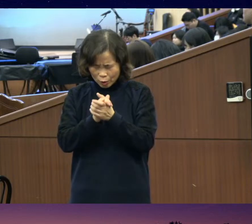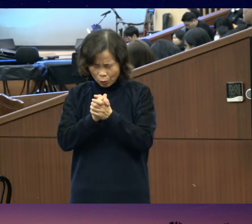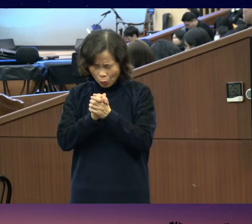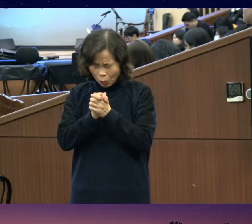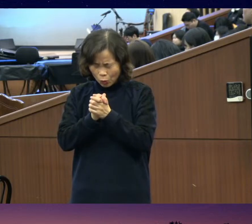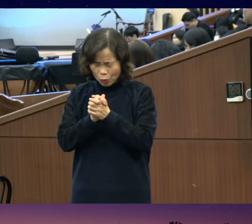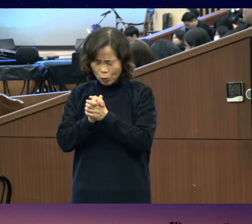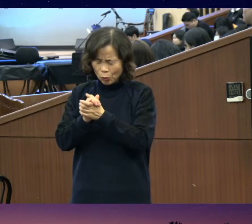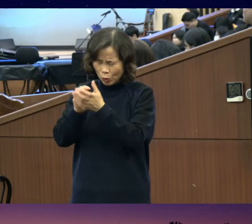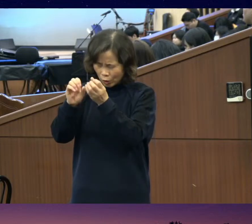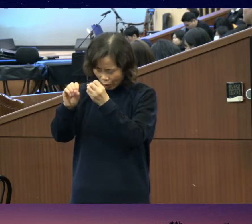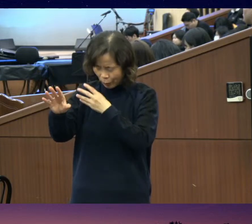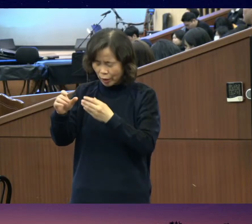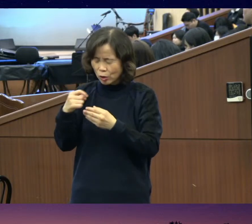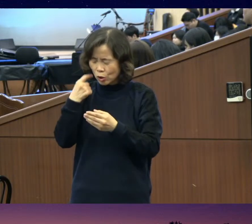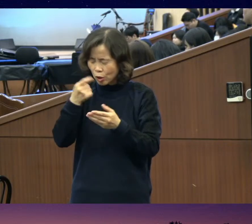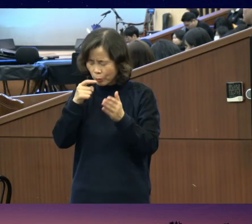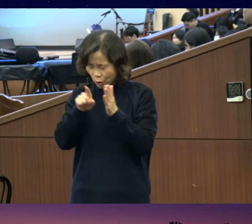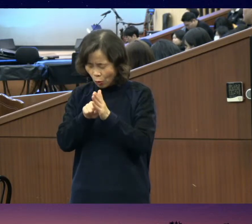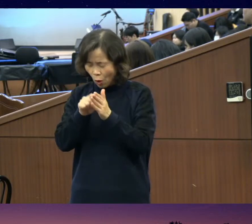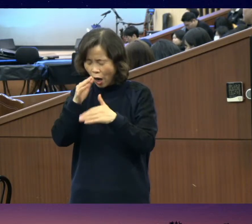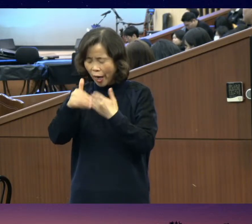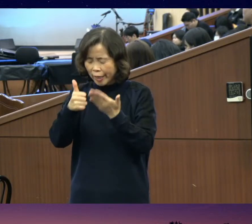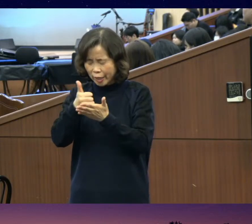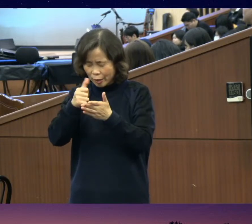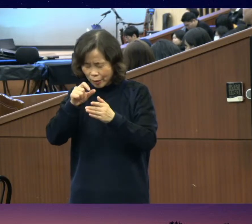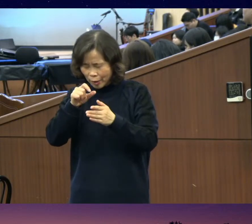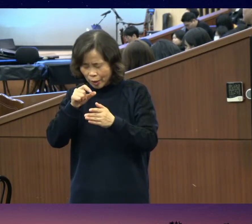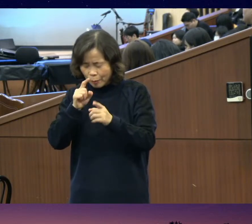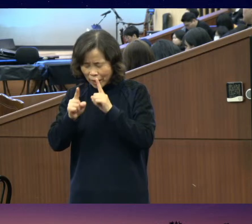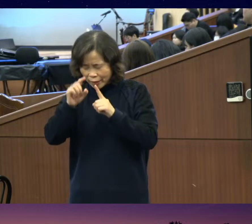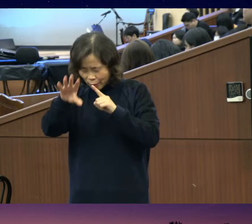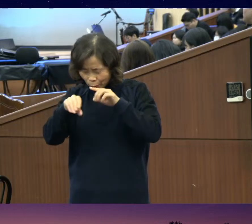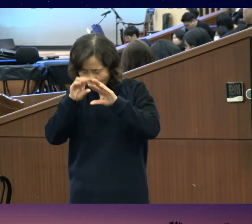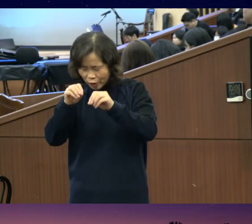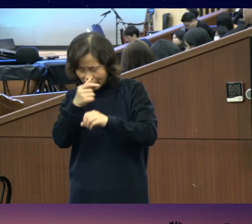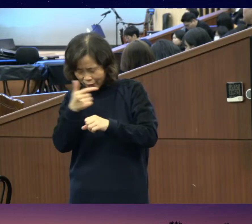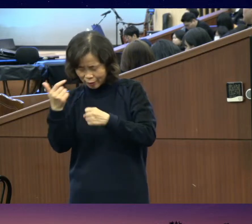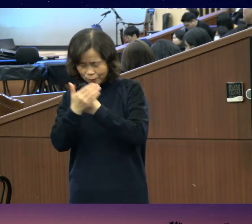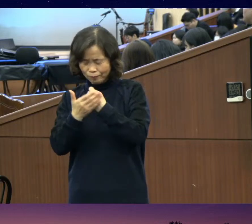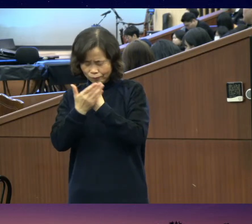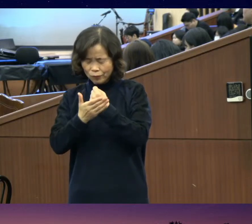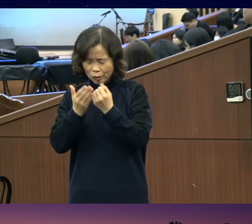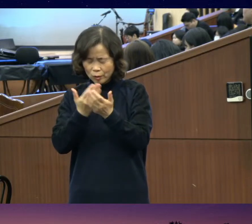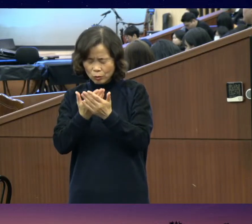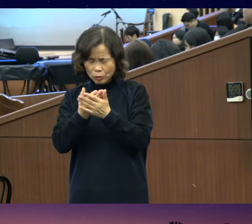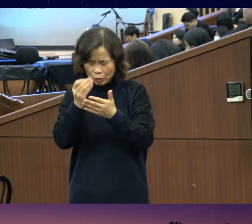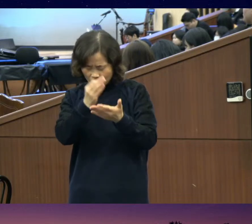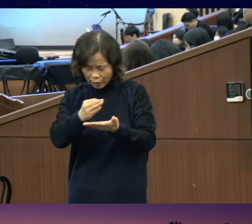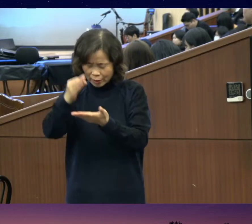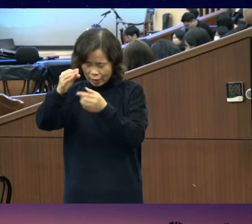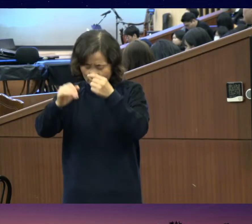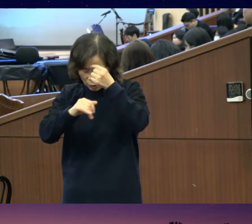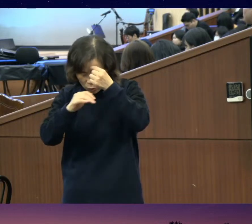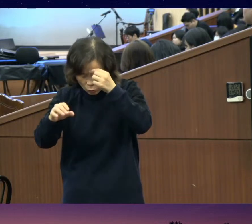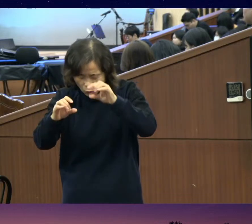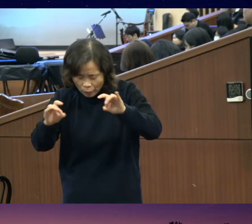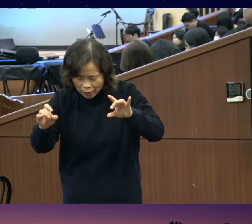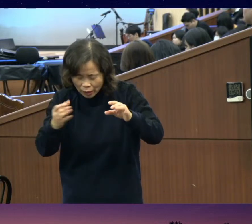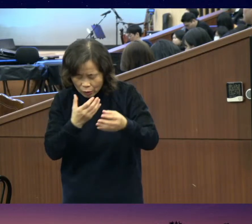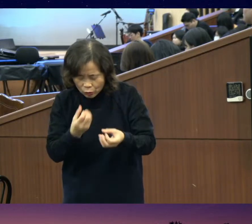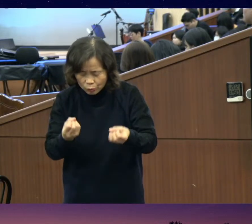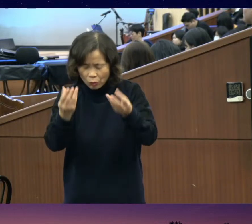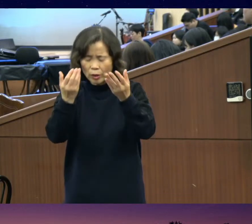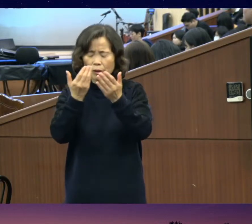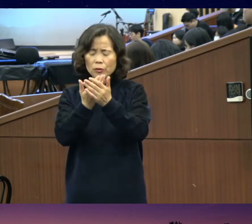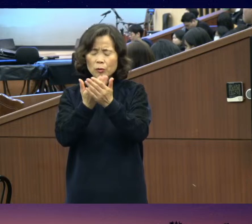주님께서 들으실 줄로 믿사오며 말씀을 통하여 큰 은혜를 주시고 또 헌금을 드린 손길들을 축복해 주시기를